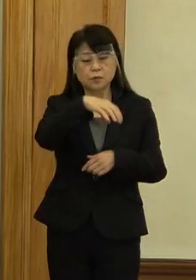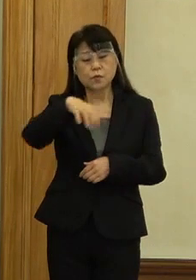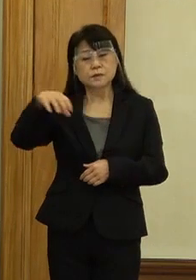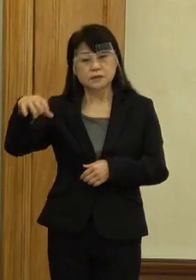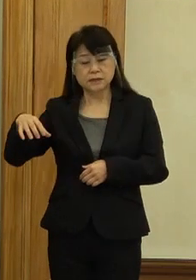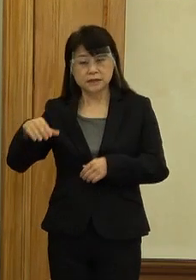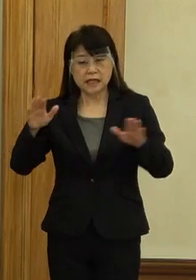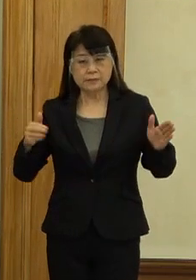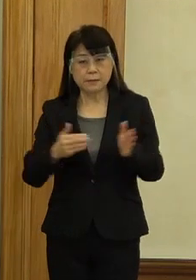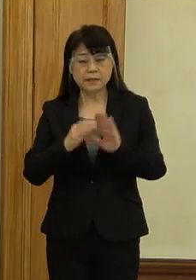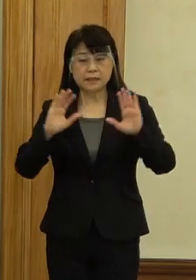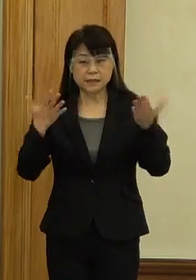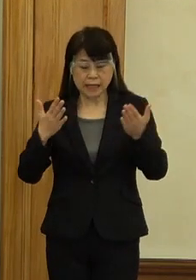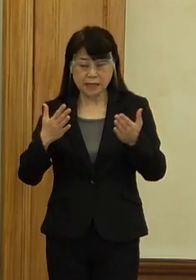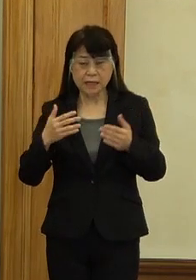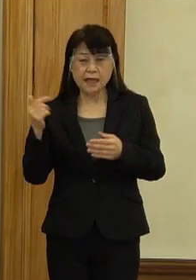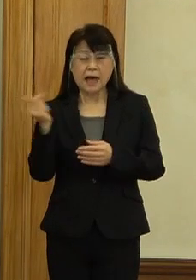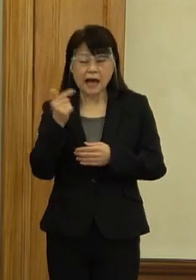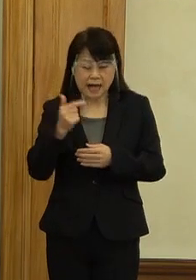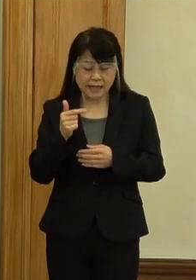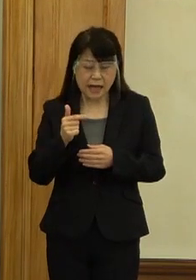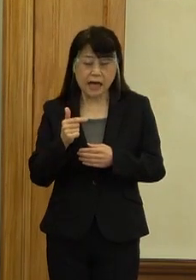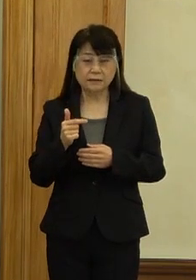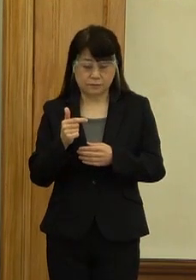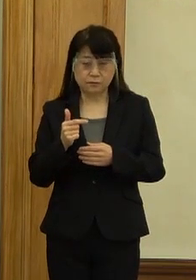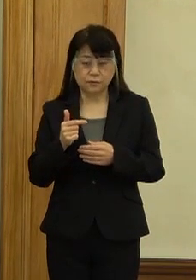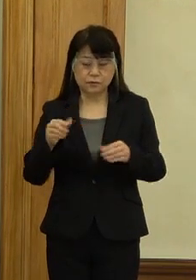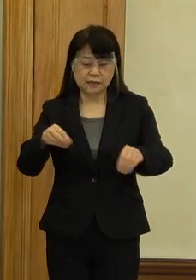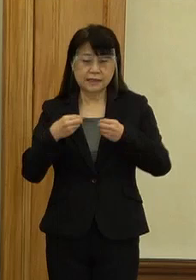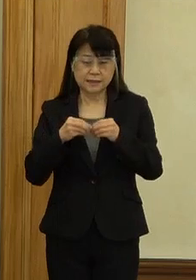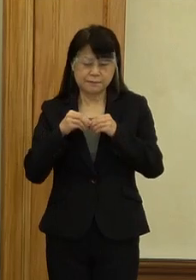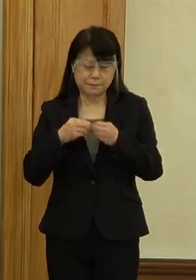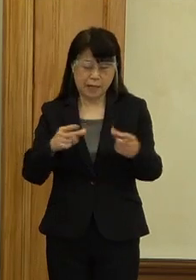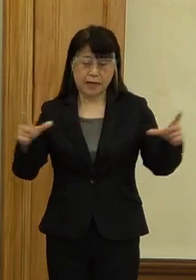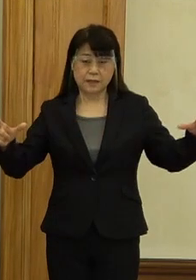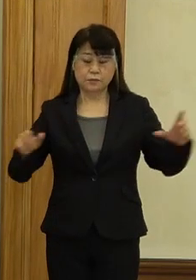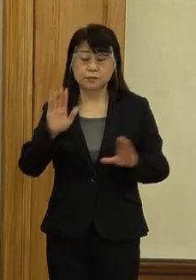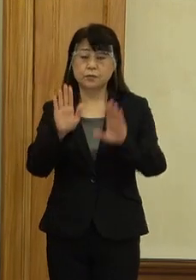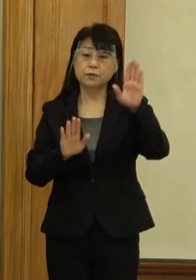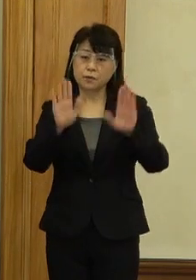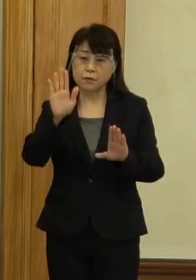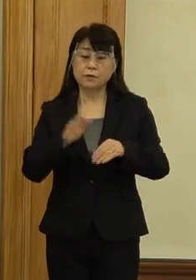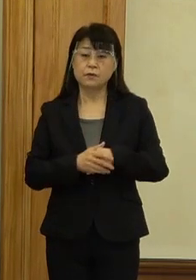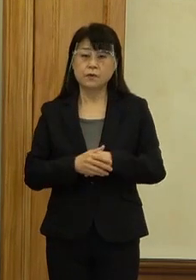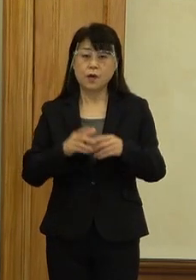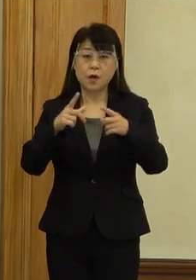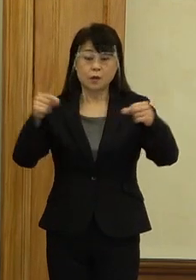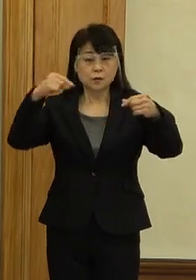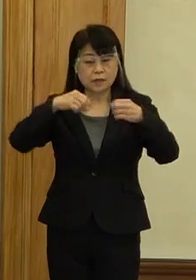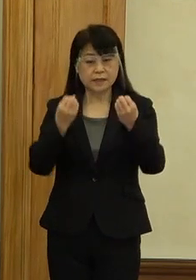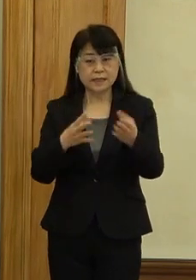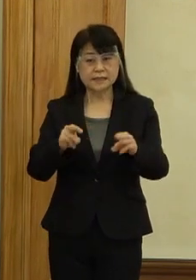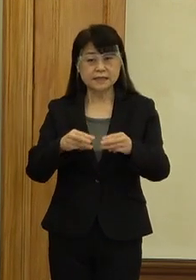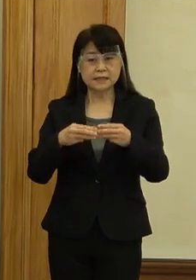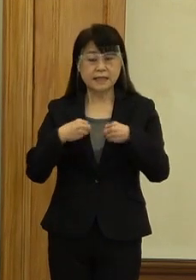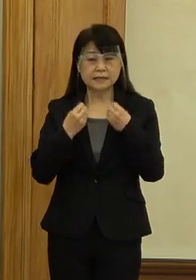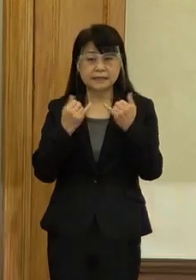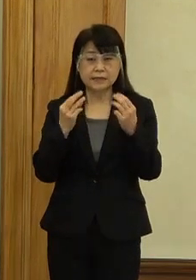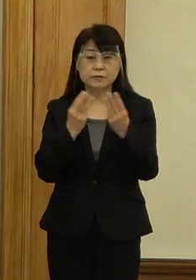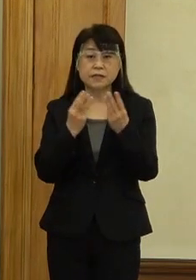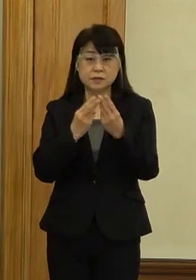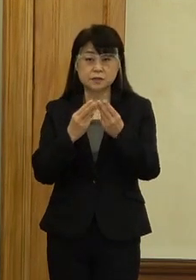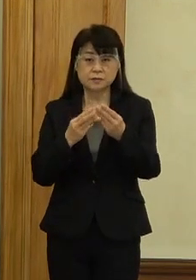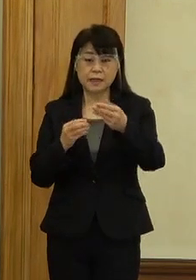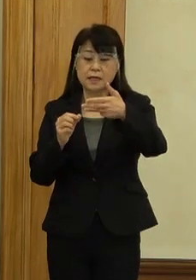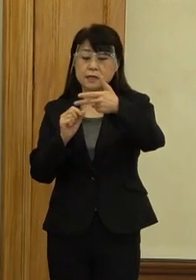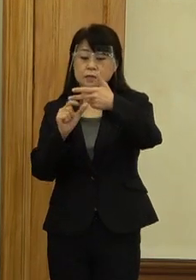においてこれまでにない急速なペースで感染が広がっています。国内の新規感染者数は今月